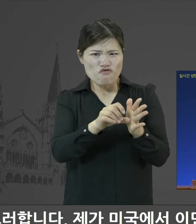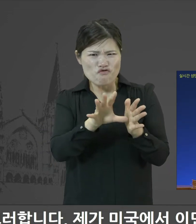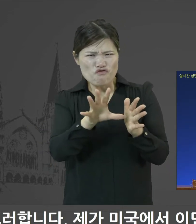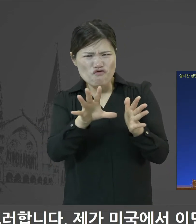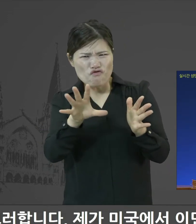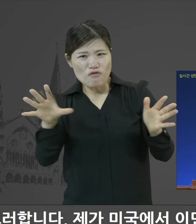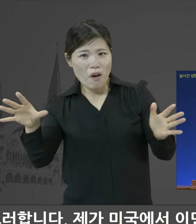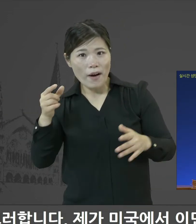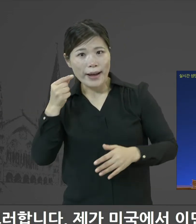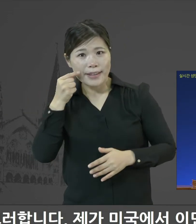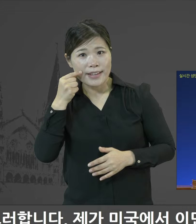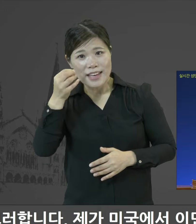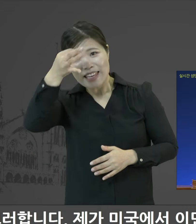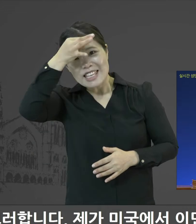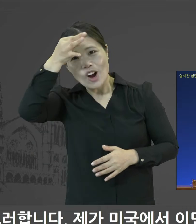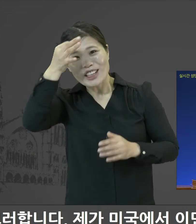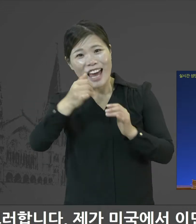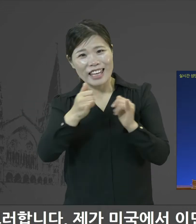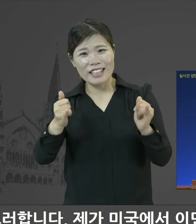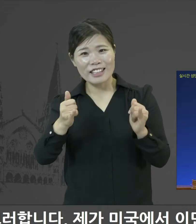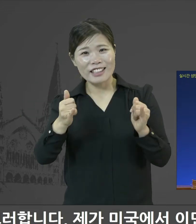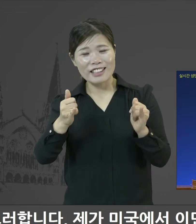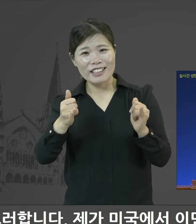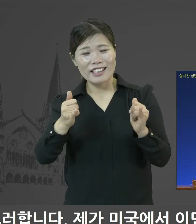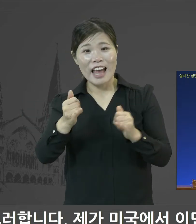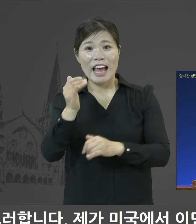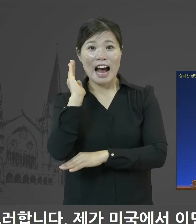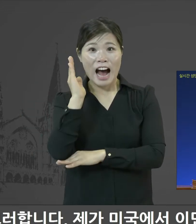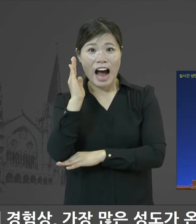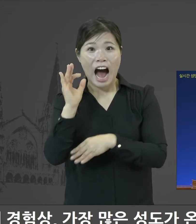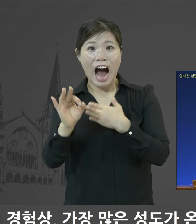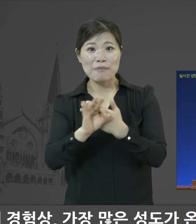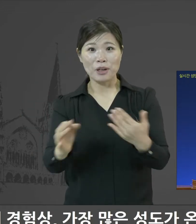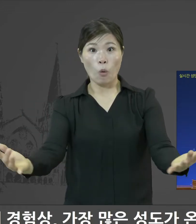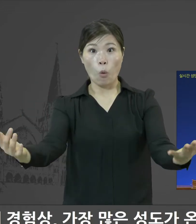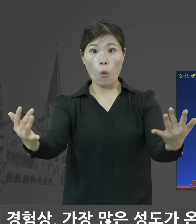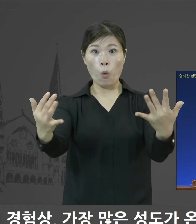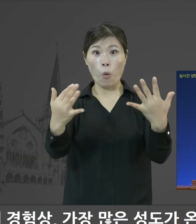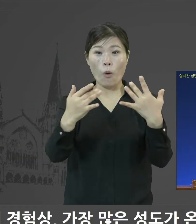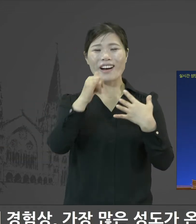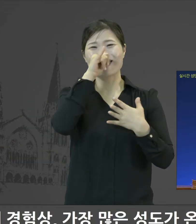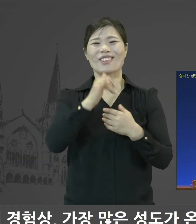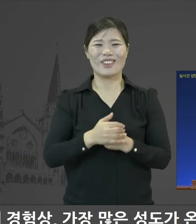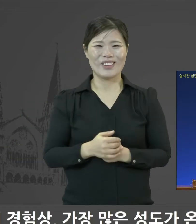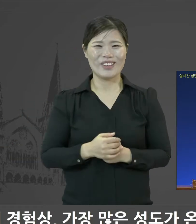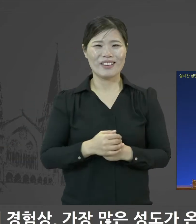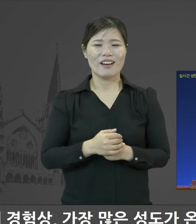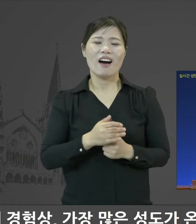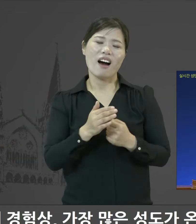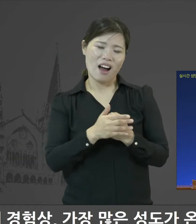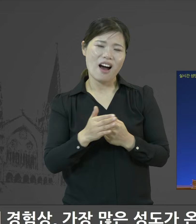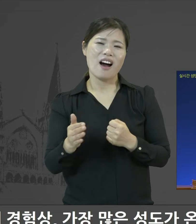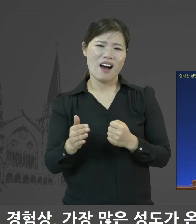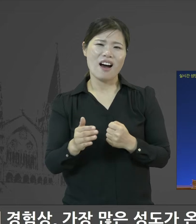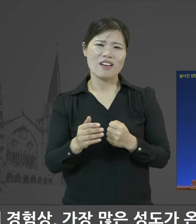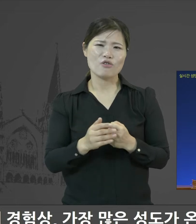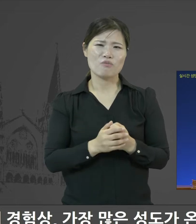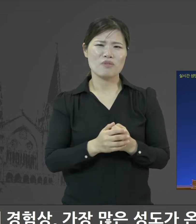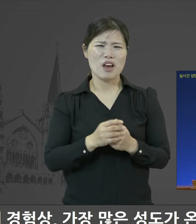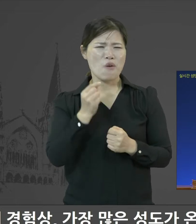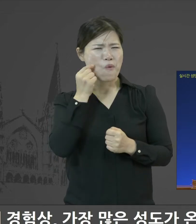간증하니까 제일 많이 오더라고요. 그래서 야, 역시 유명한 게 좋긴 좋구나 하는 생각을